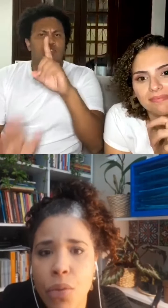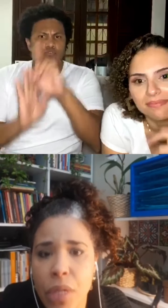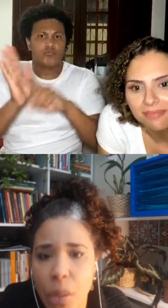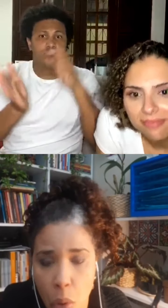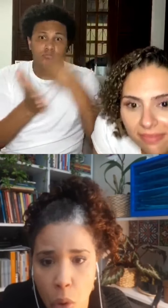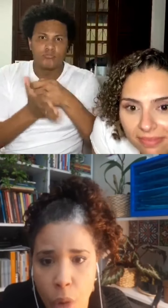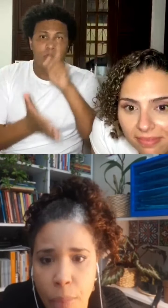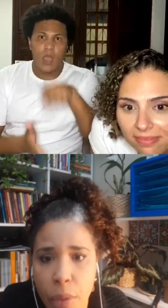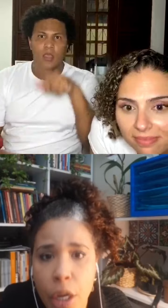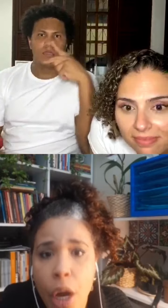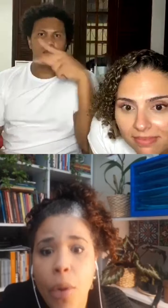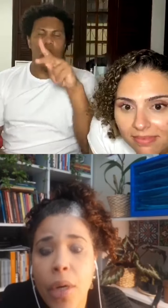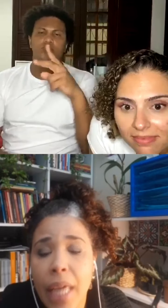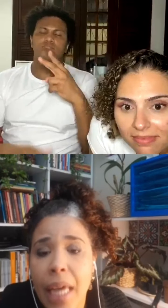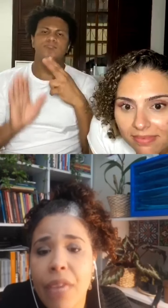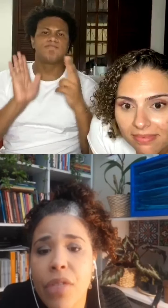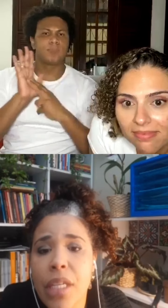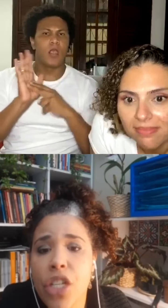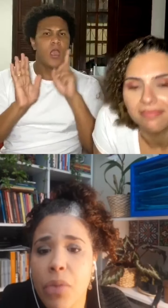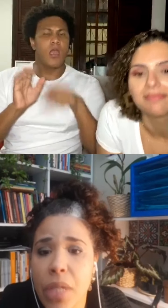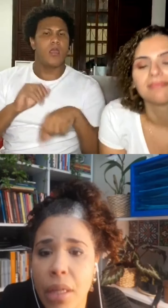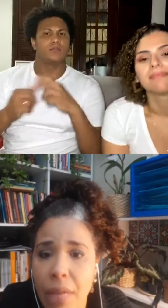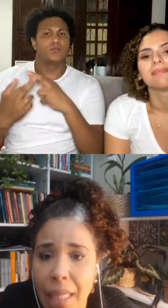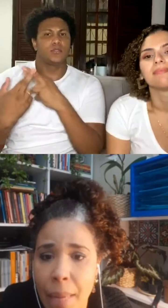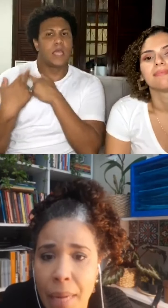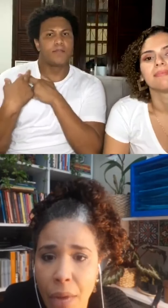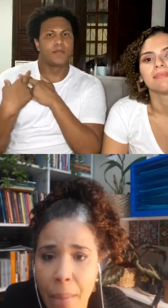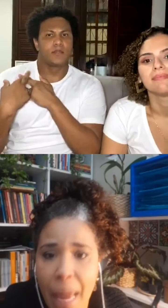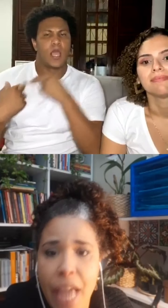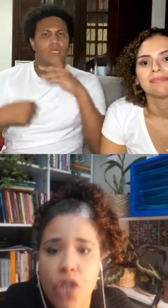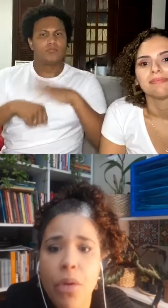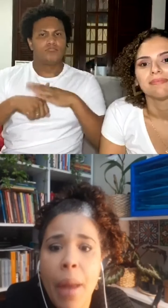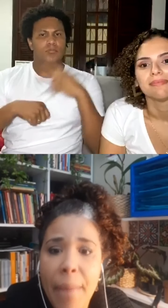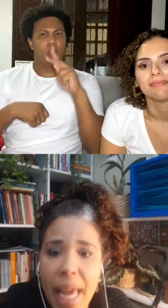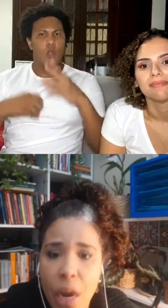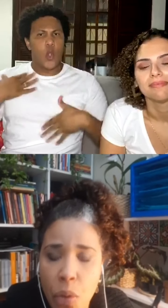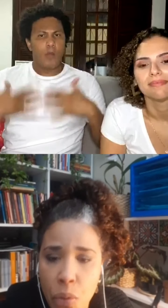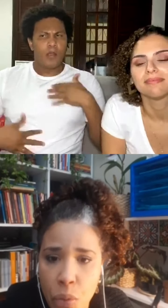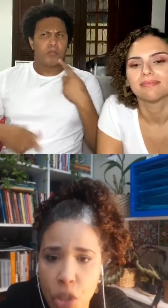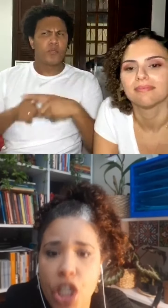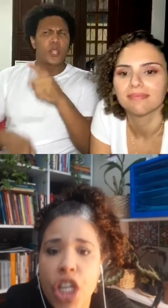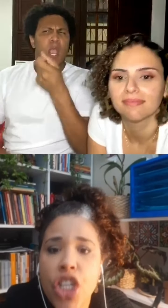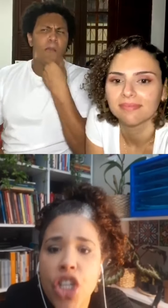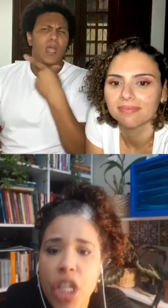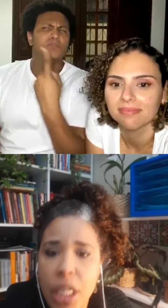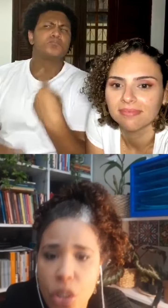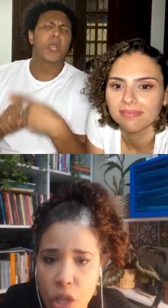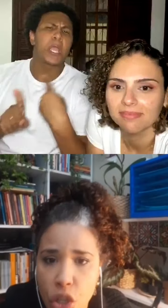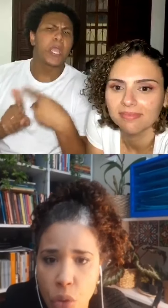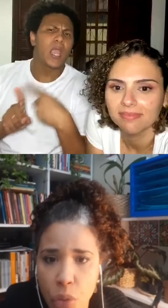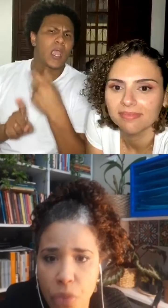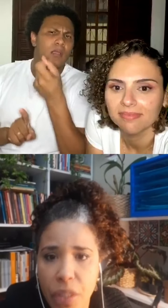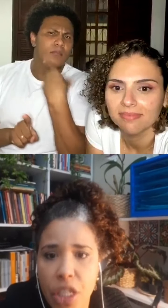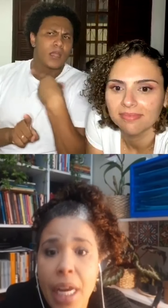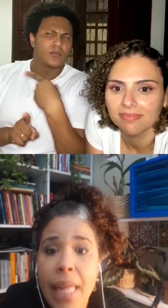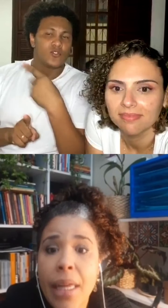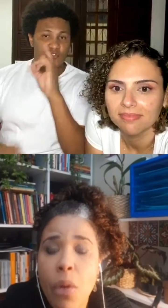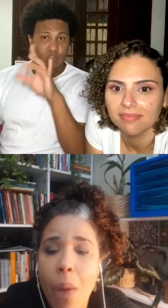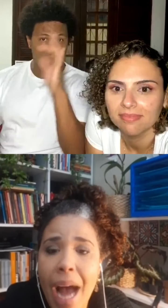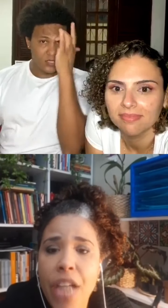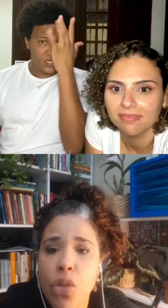seu corpo. Por que você está usando determinado remédio? Pergunte, tire suas dúvidas.